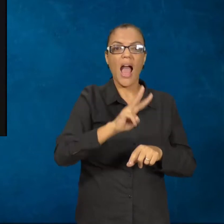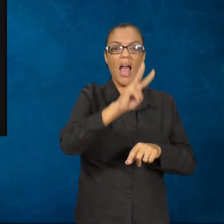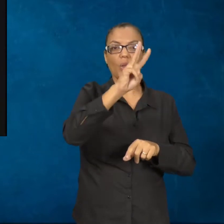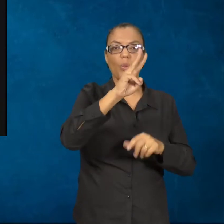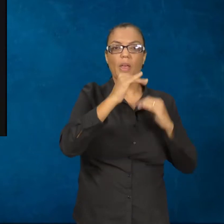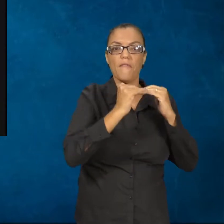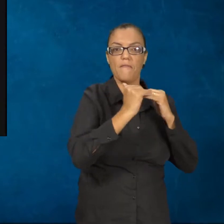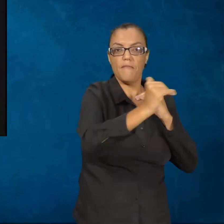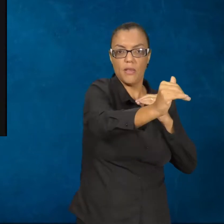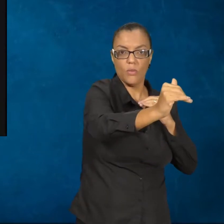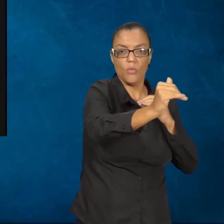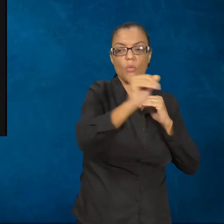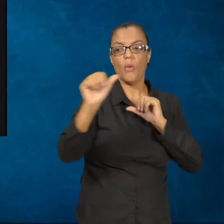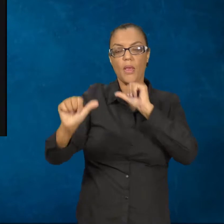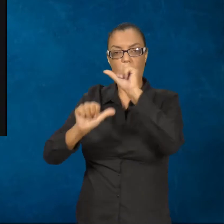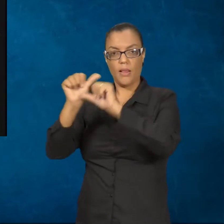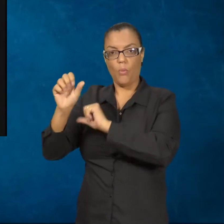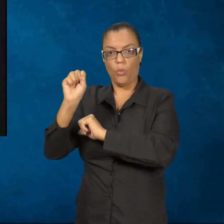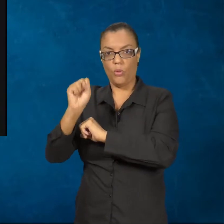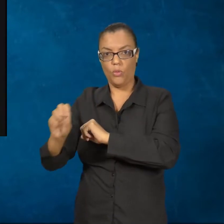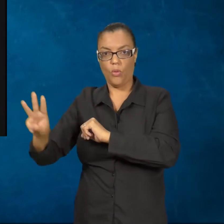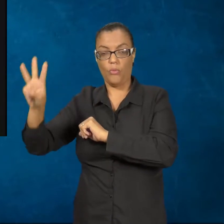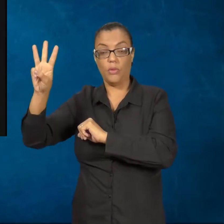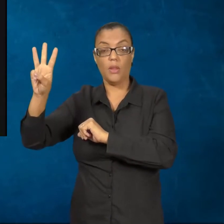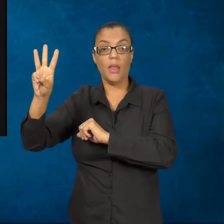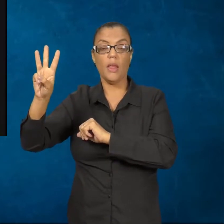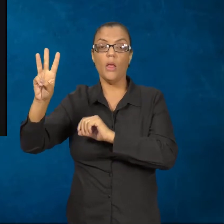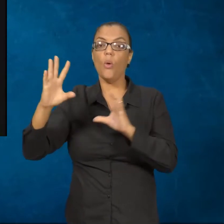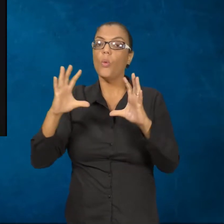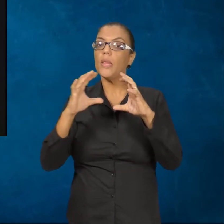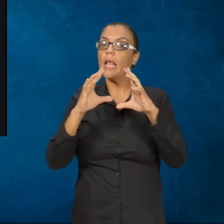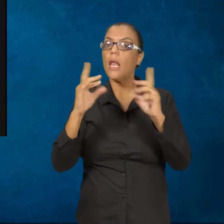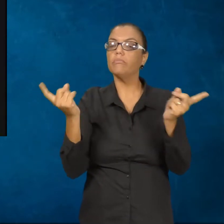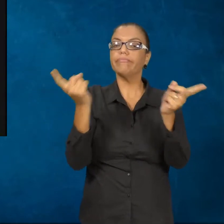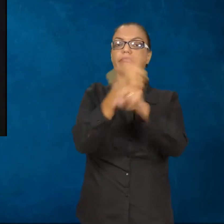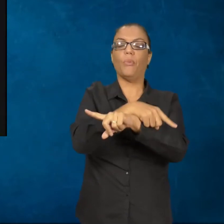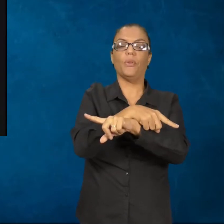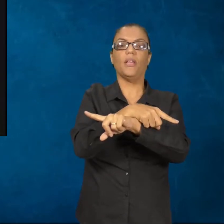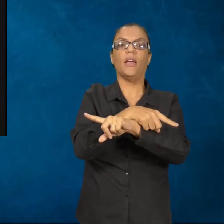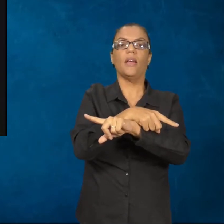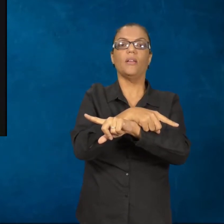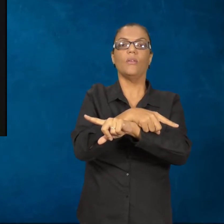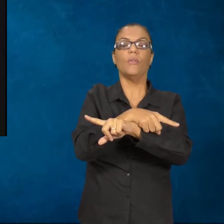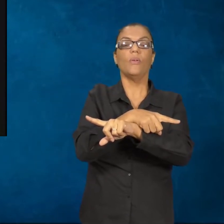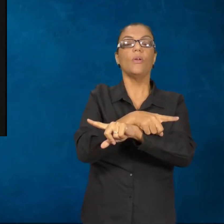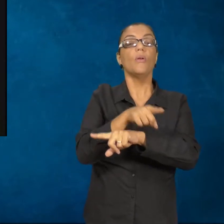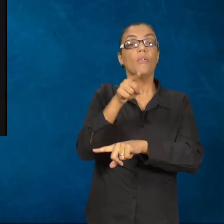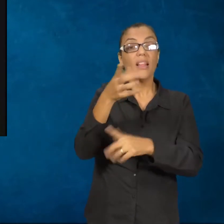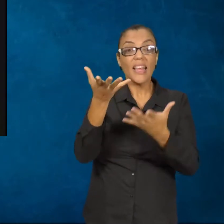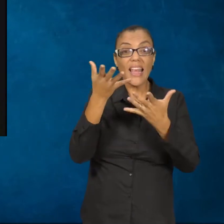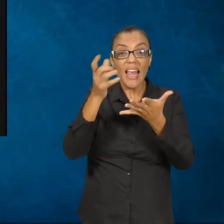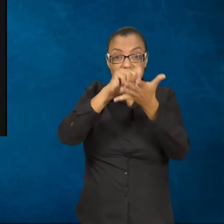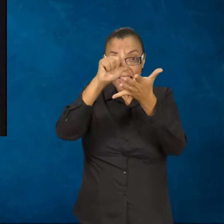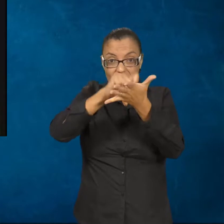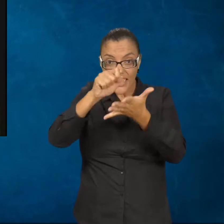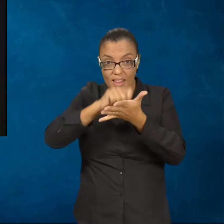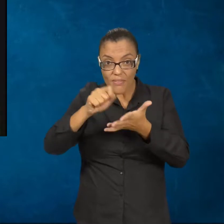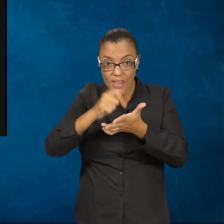e você muda o software, se você quiser escrever alguma coisa no cérebro, você tem que mudar o hardware.